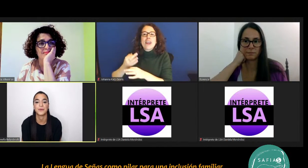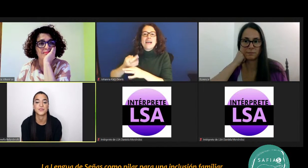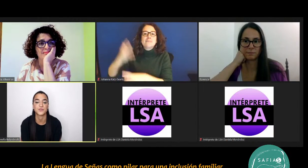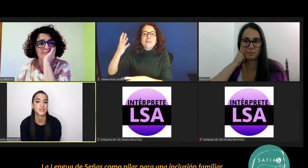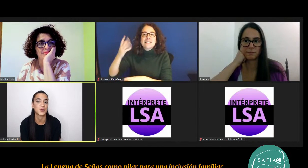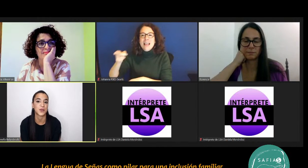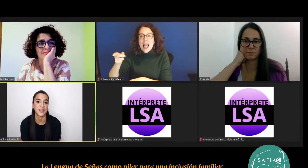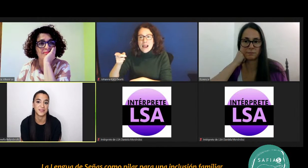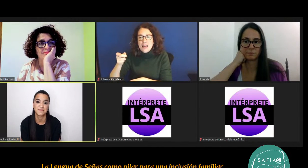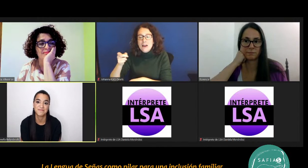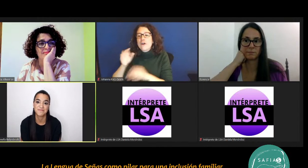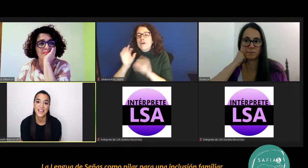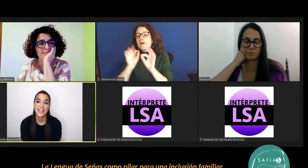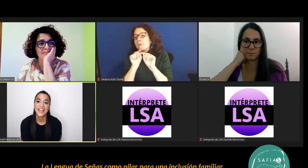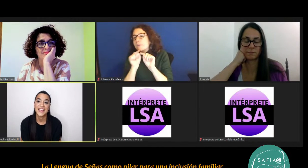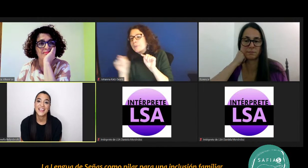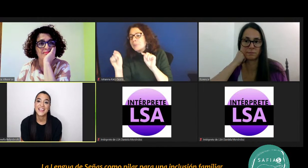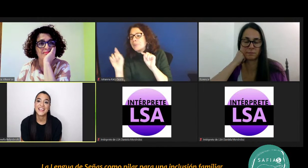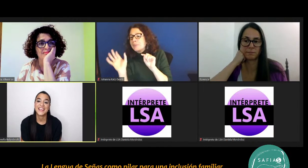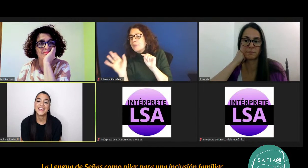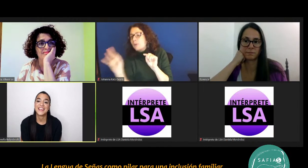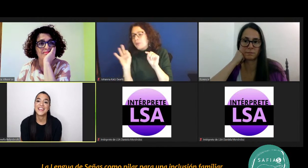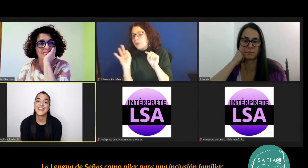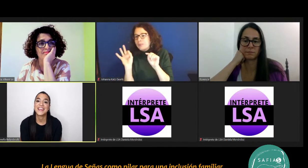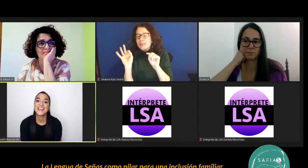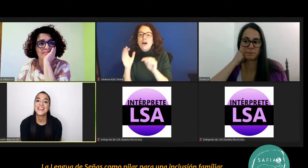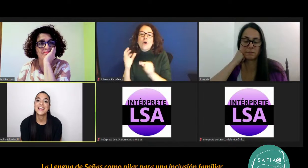a la persona sorda.